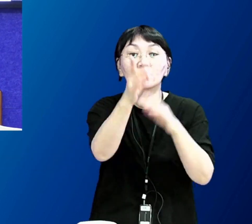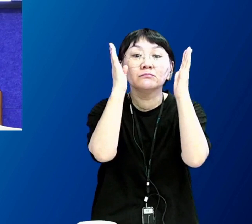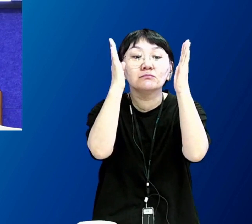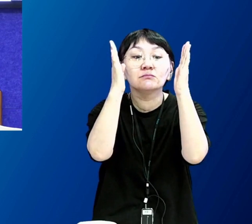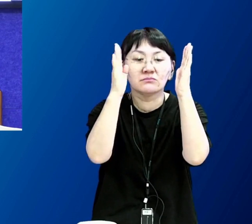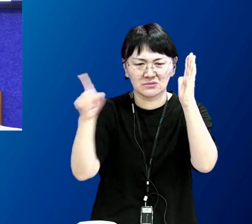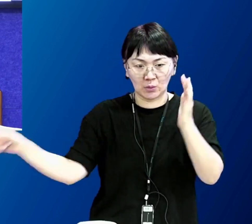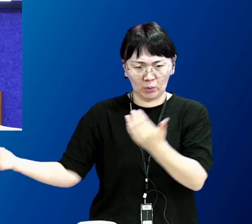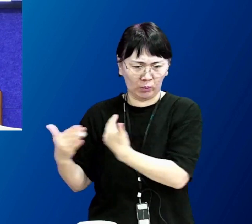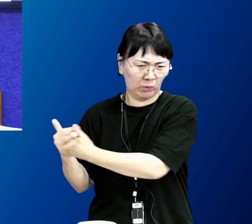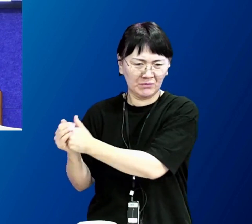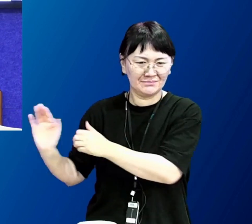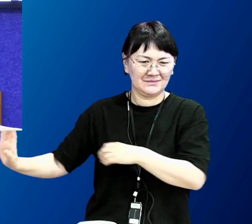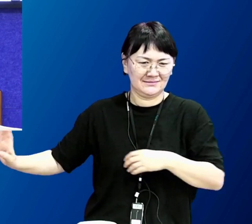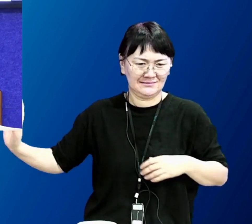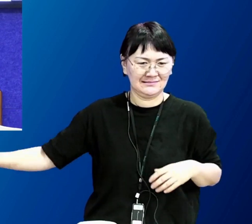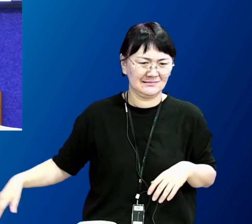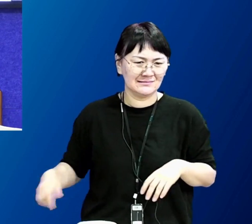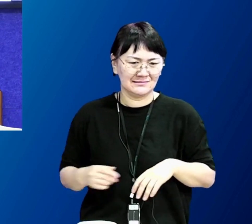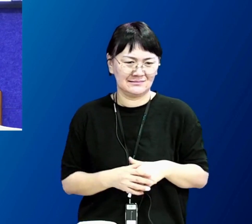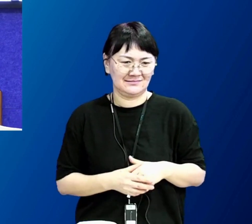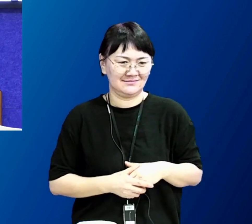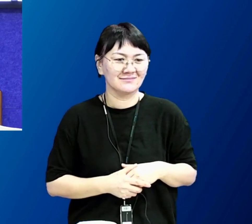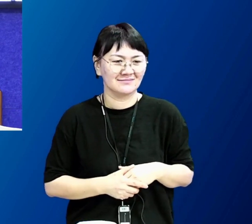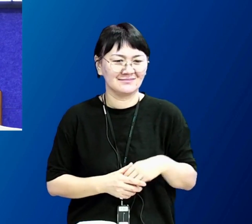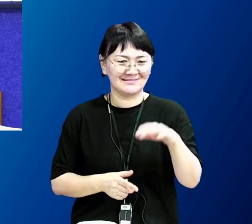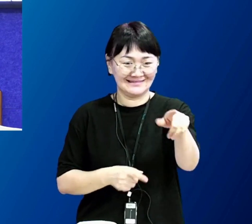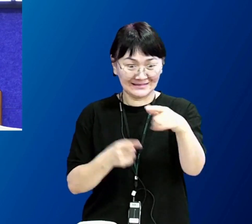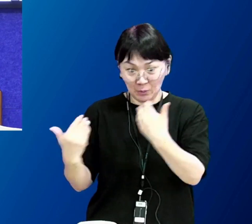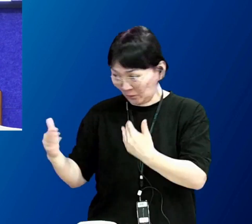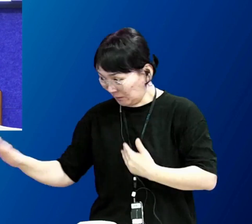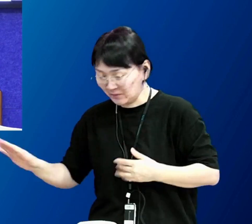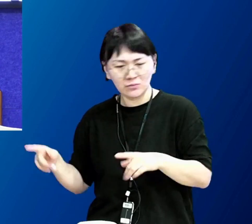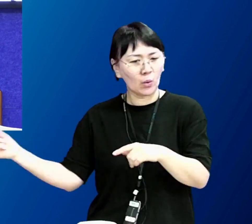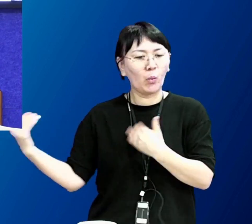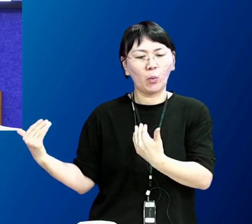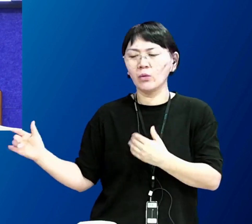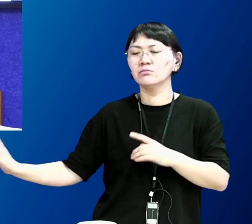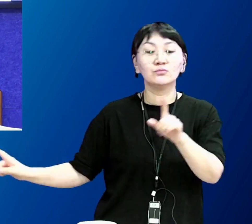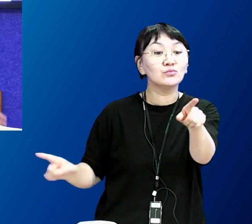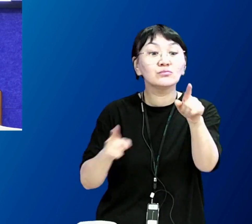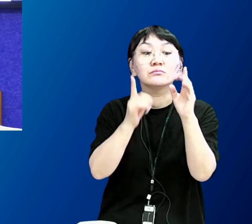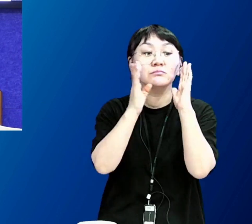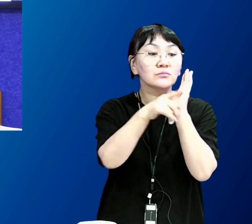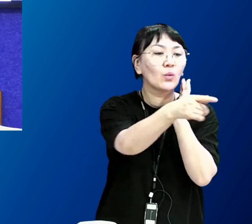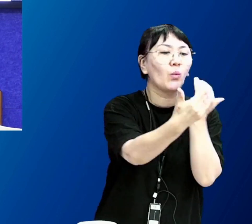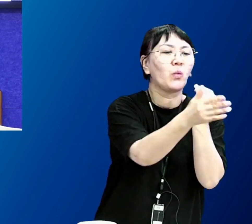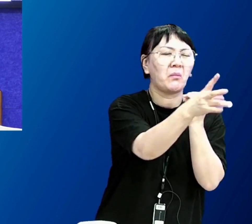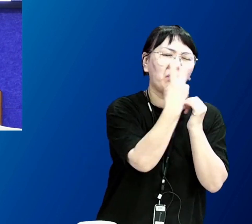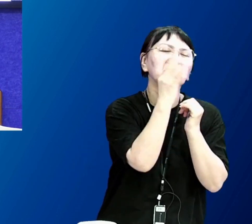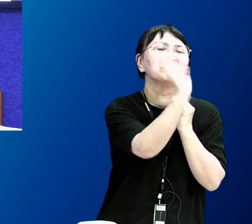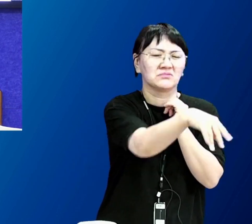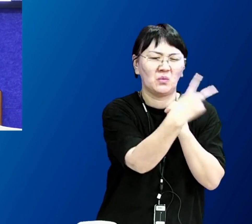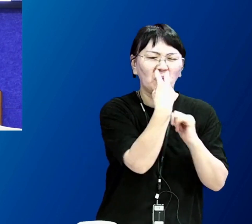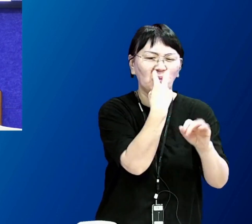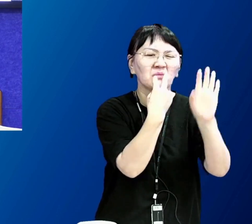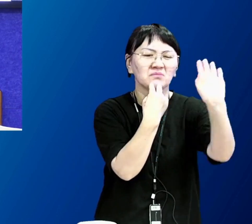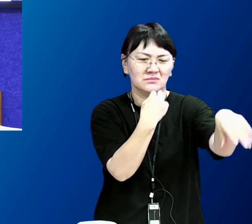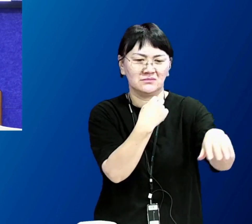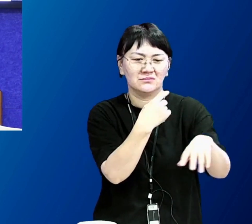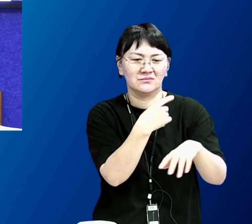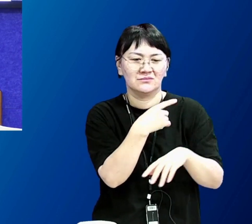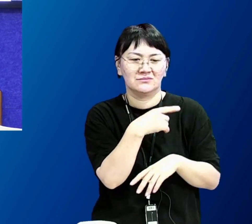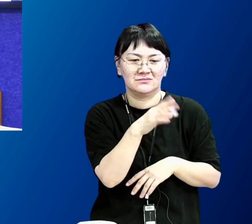үгээ сонсоход бол битээ юм ярьцаа. Хүүхдэн яагаад ч хүүхэд юу ч яриаггүй чимээгүй байгаараа за. Зөгөр ийш үгээ сонсороо.